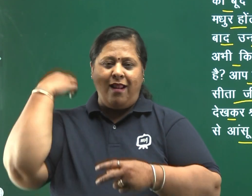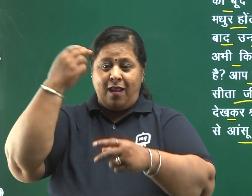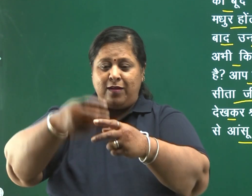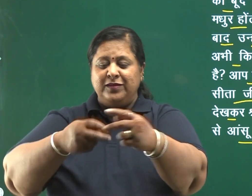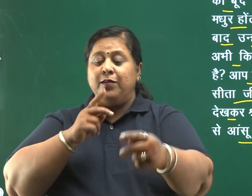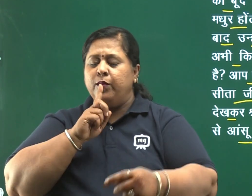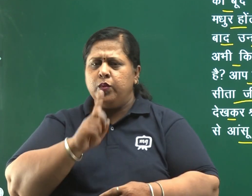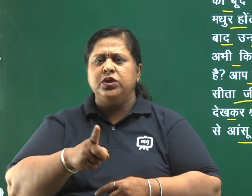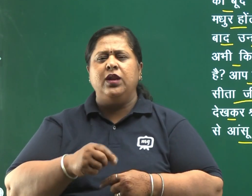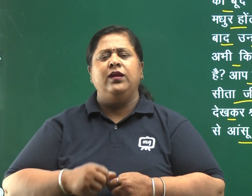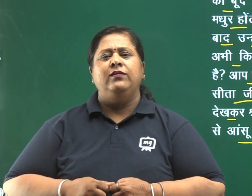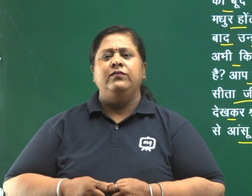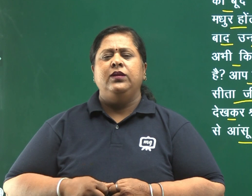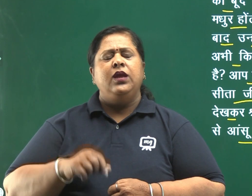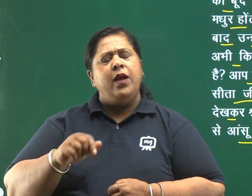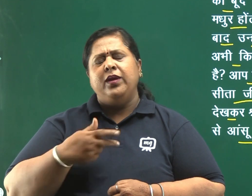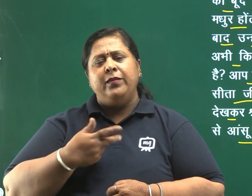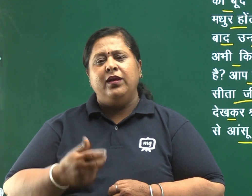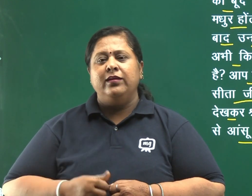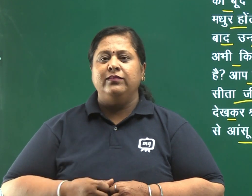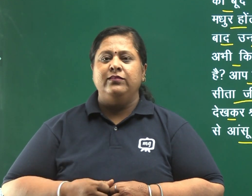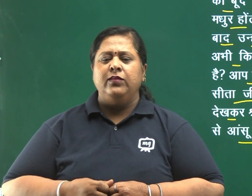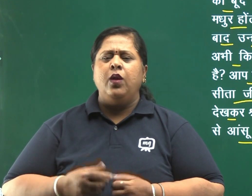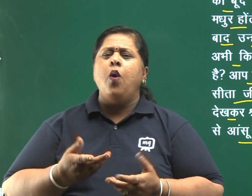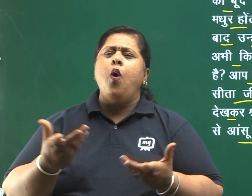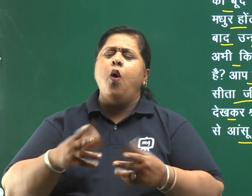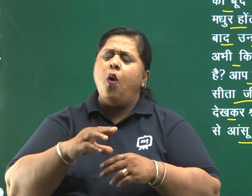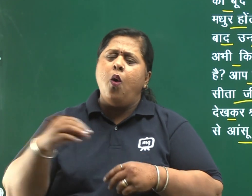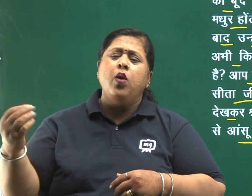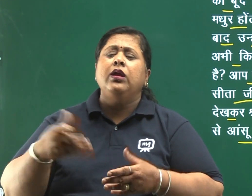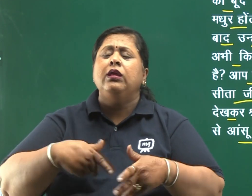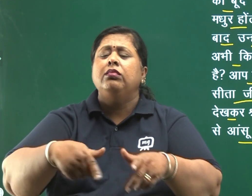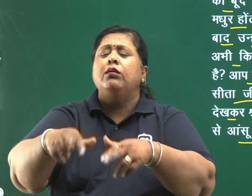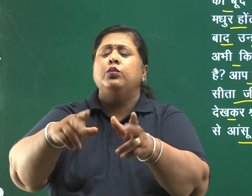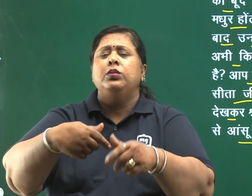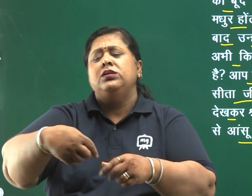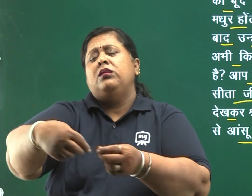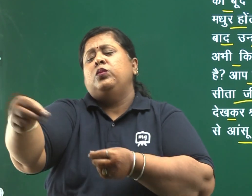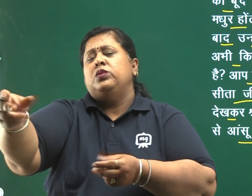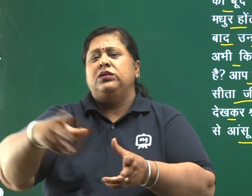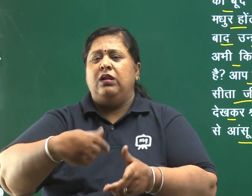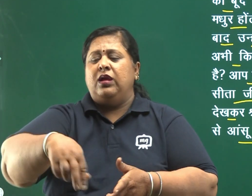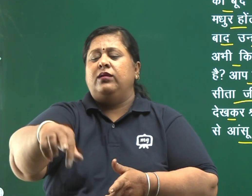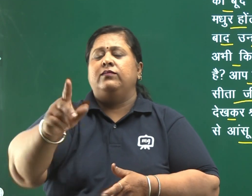पूछने लगी कि अभी हमें और कितना दूर चलना है?